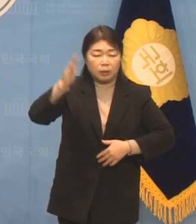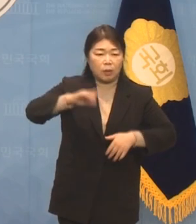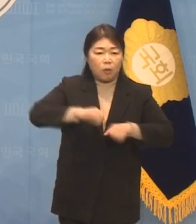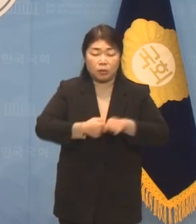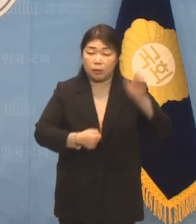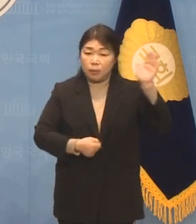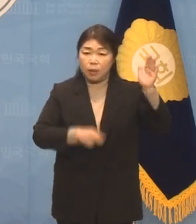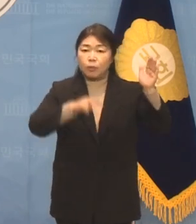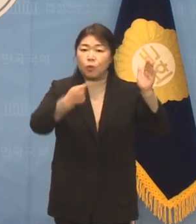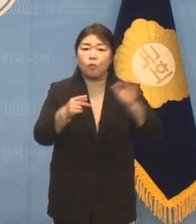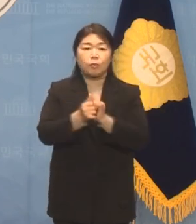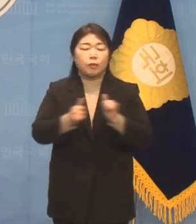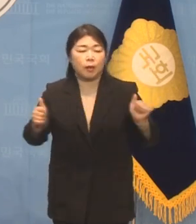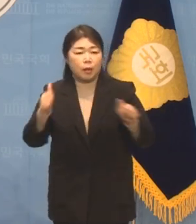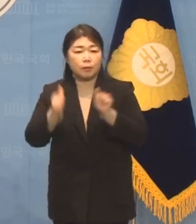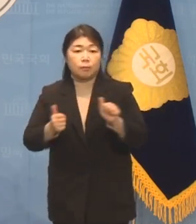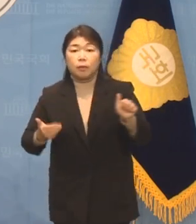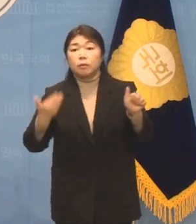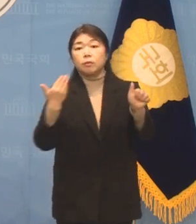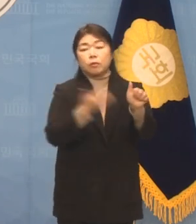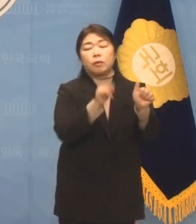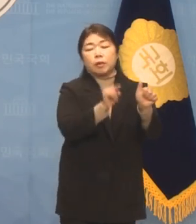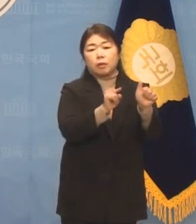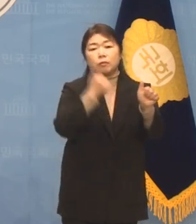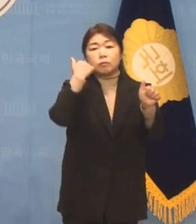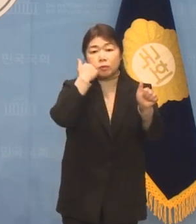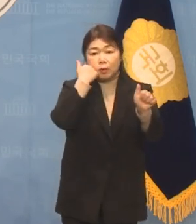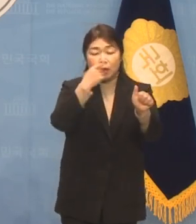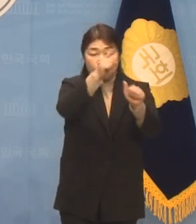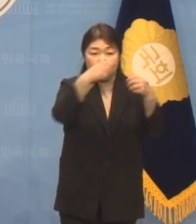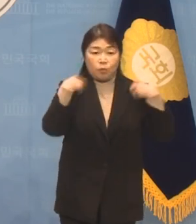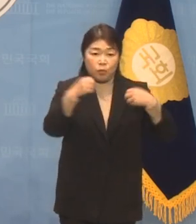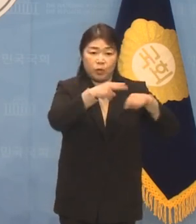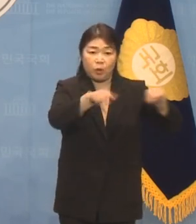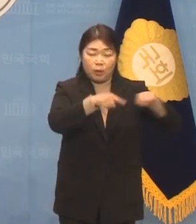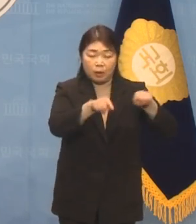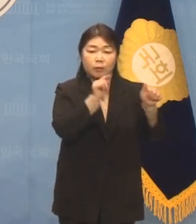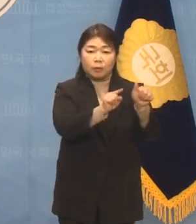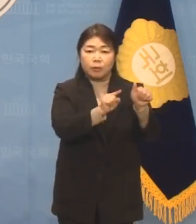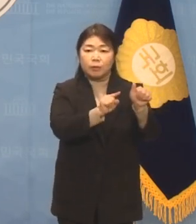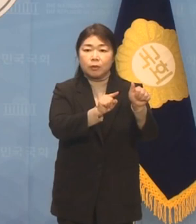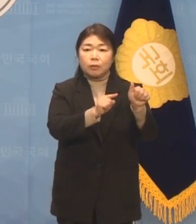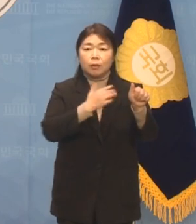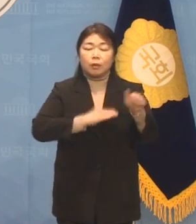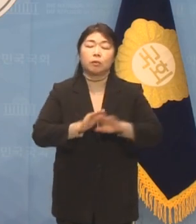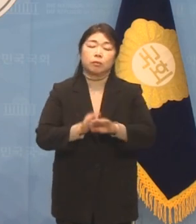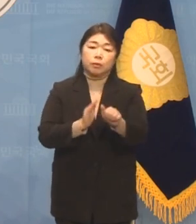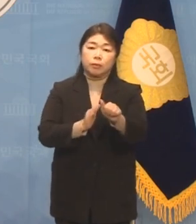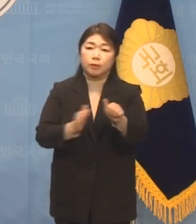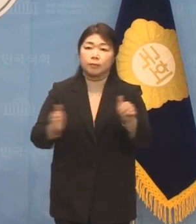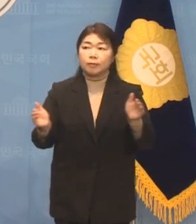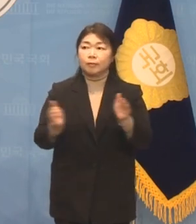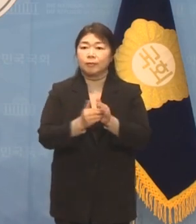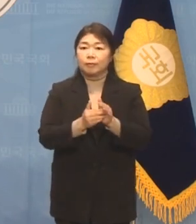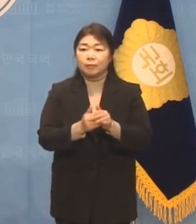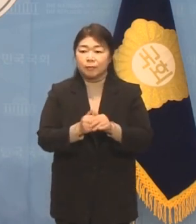펼치더라도 국민의 심판을 받아야 할 대상은 정부 여당임을 명심하기 바랍니다.